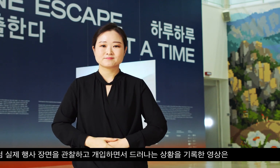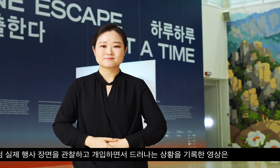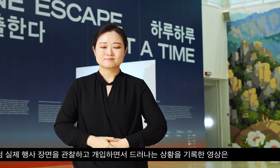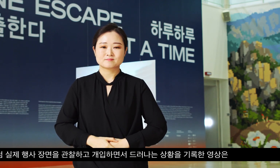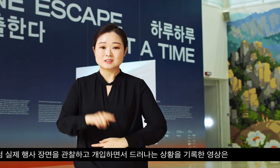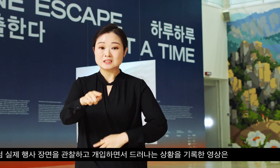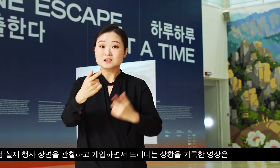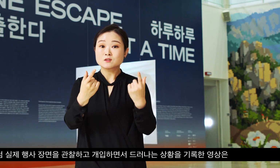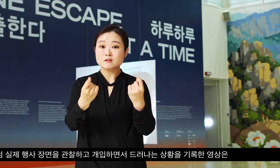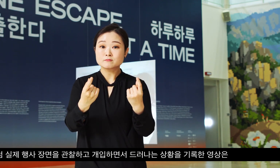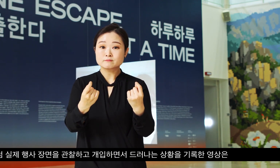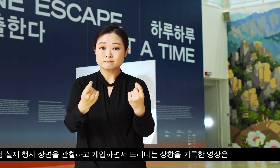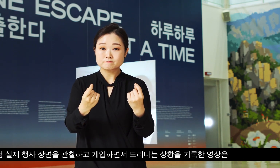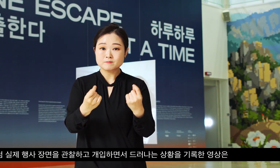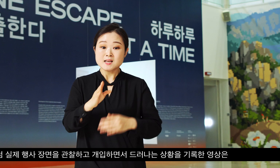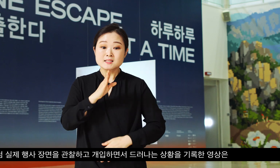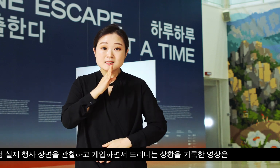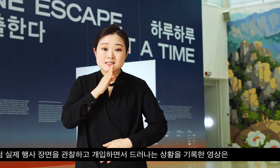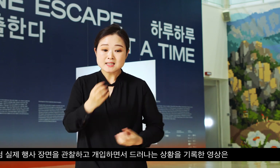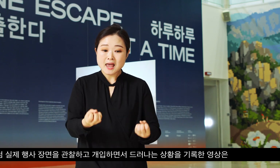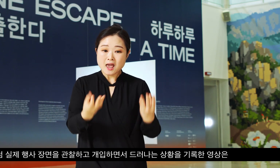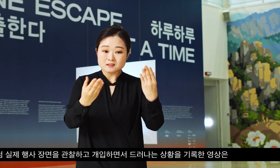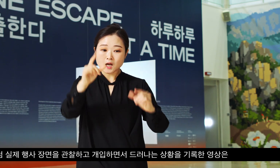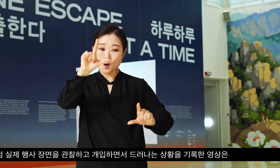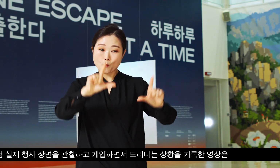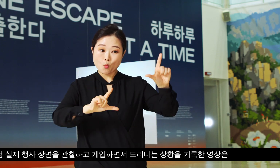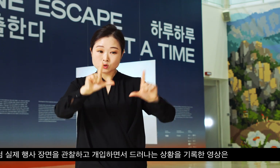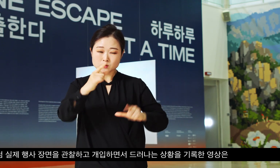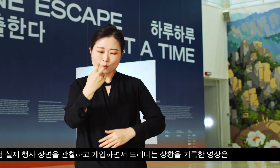이처럼 실제 행사 장면을 관찰하고 개입하면서